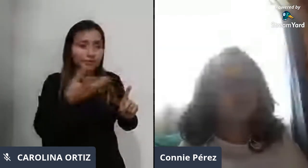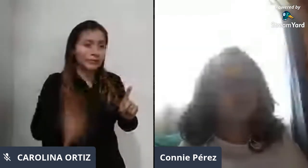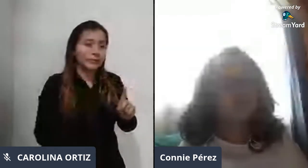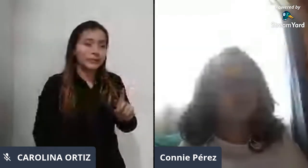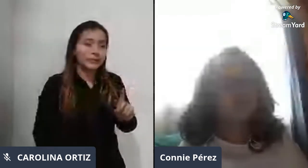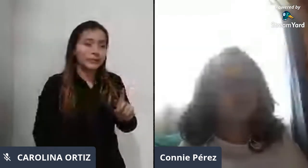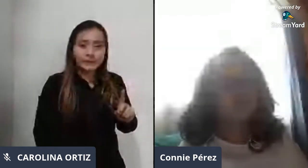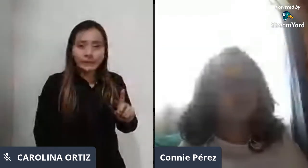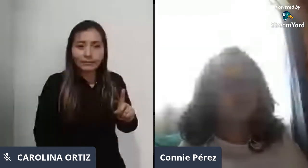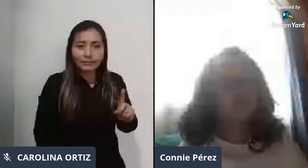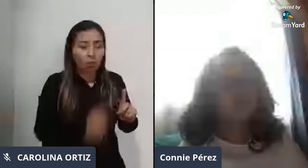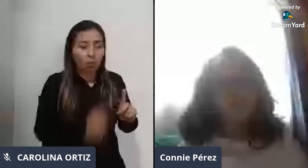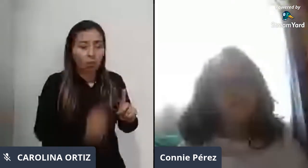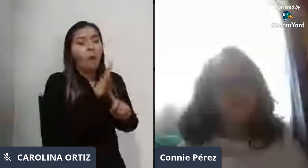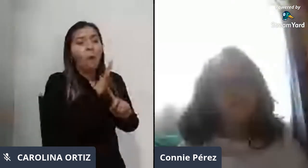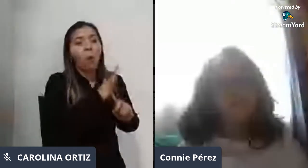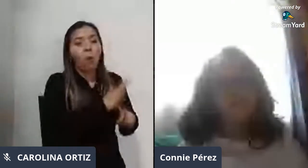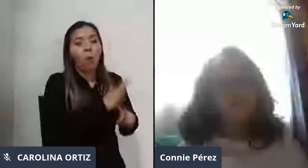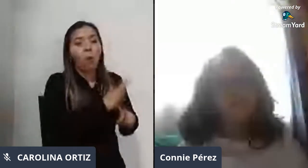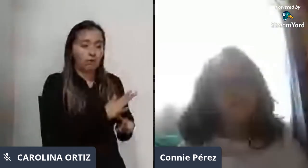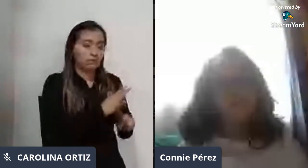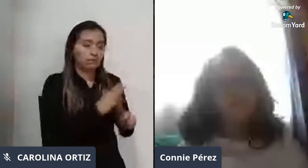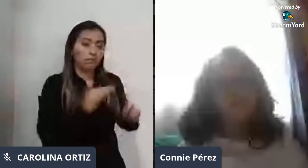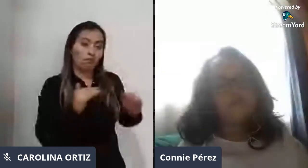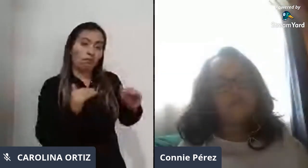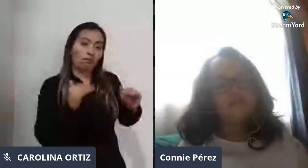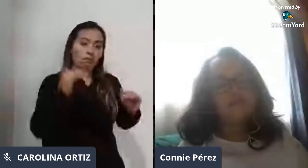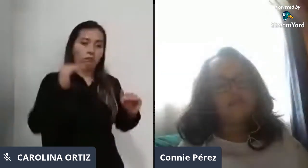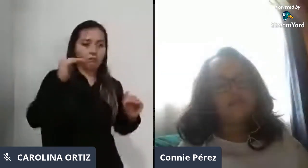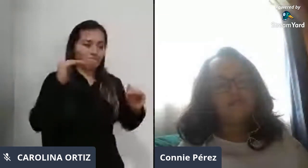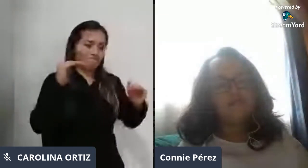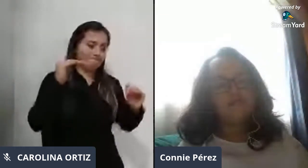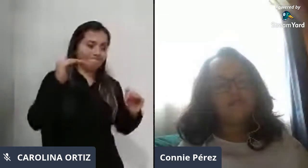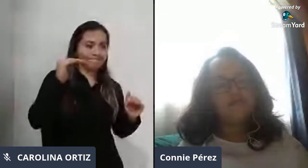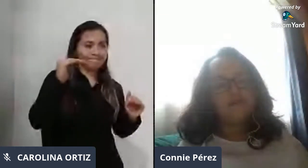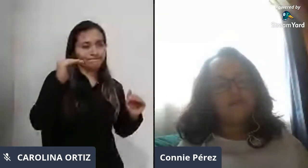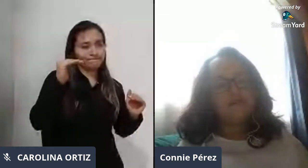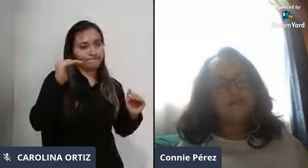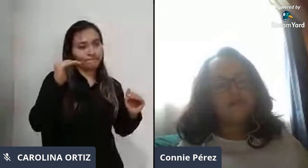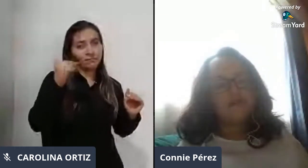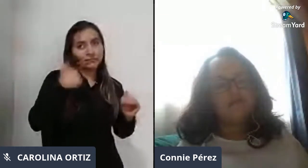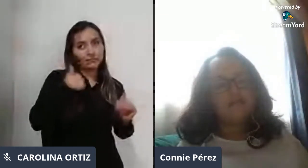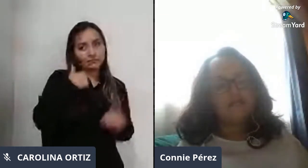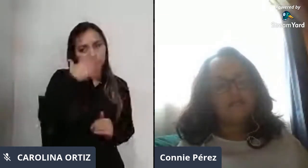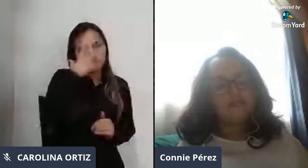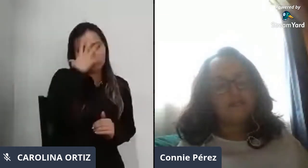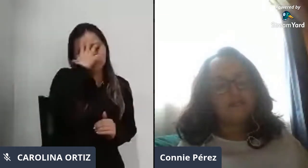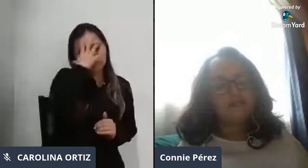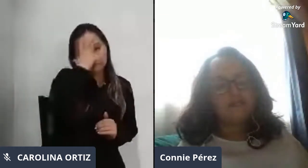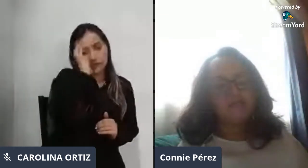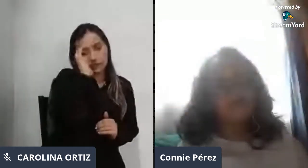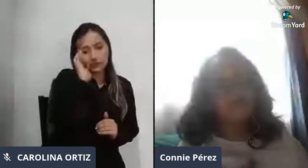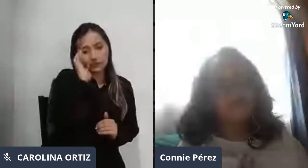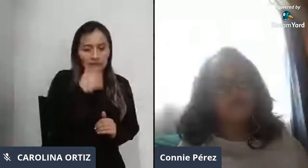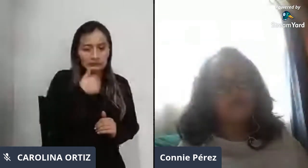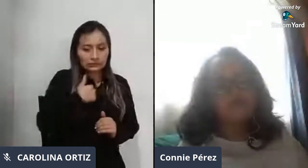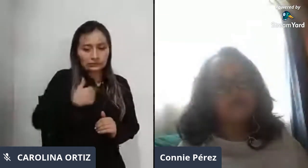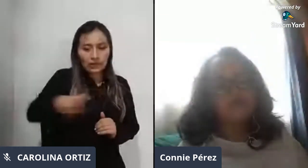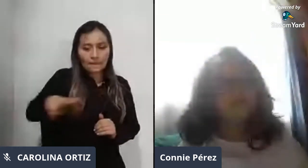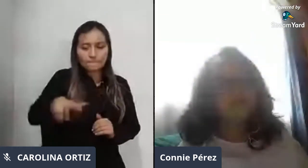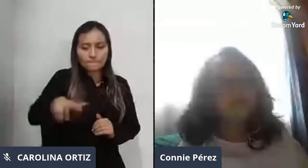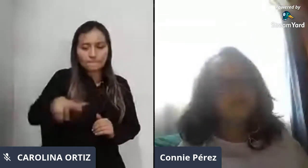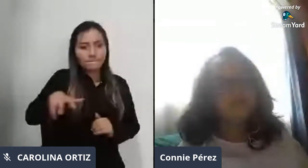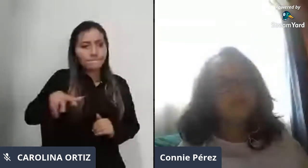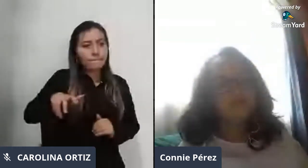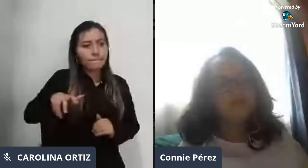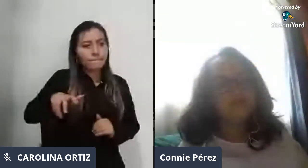menos que las demás y que nos da vergüenza asumir eso. Nos da vergüenza que nos vean con un bastón, nos da vergüenza